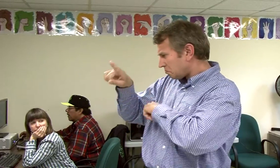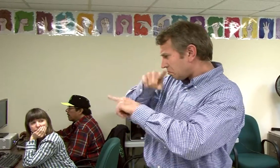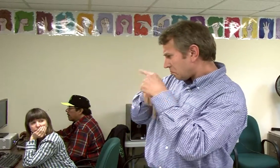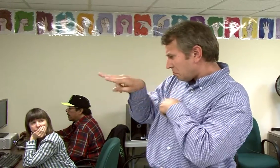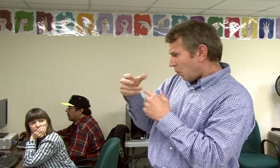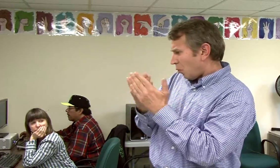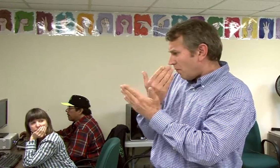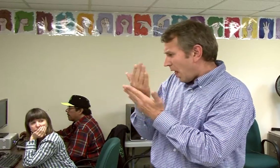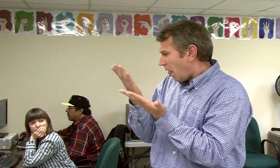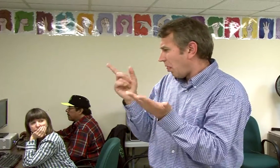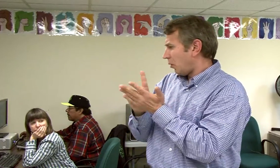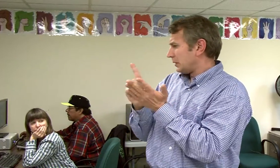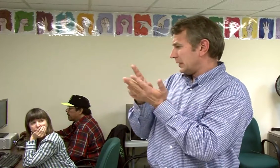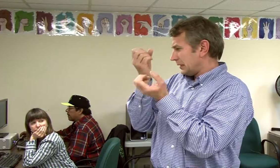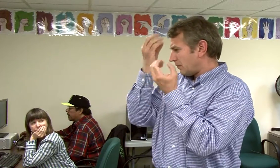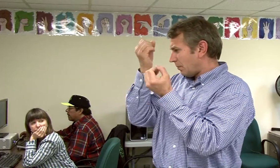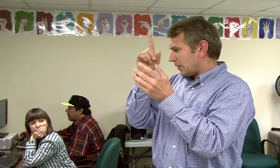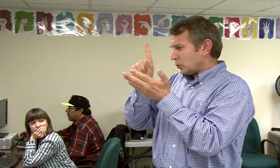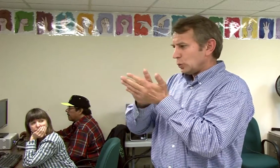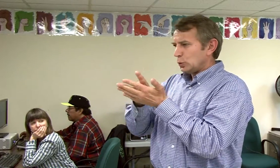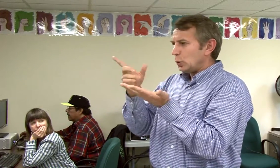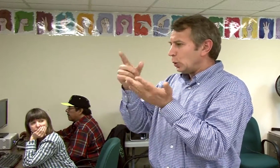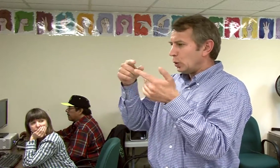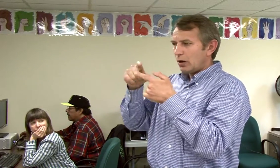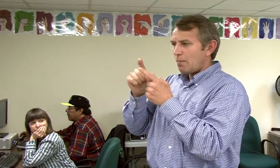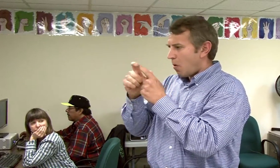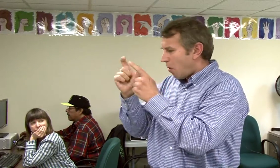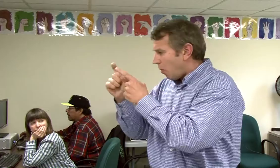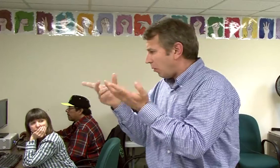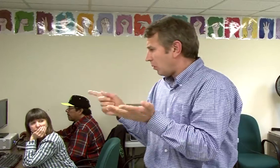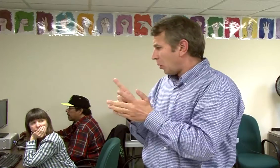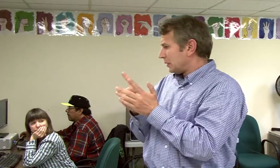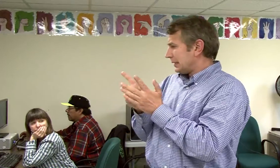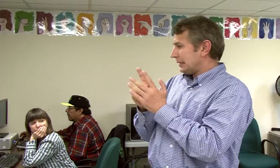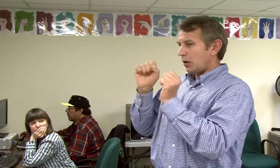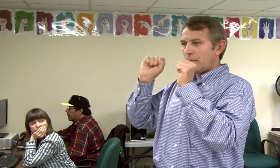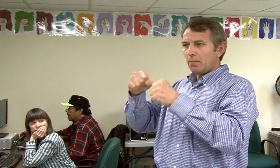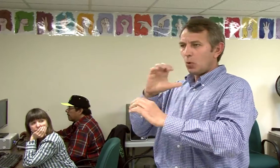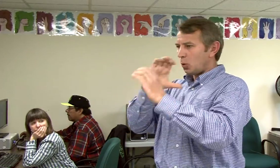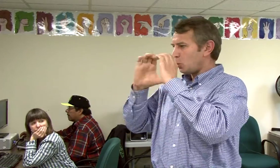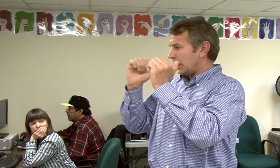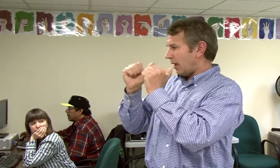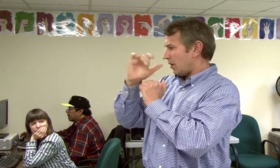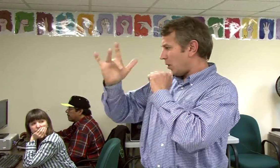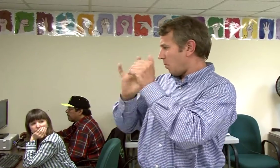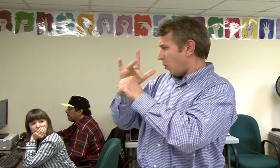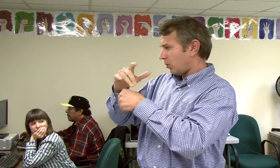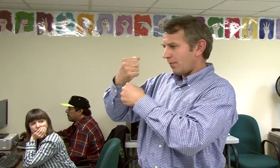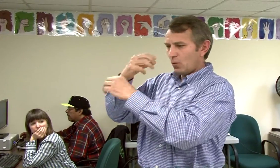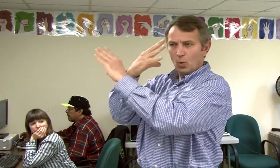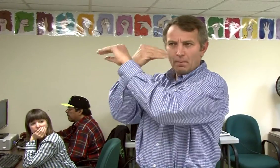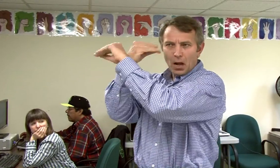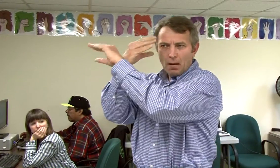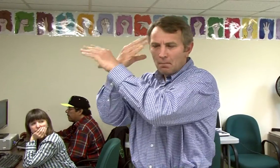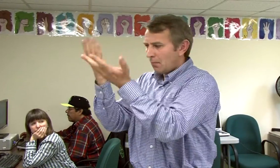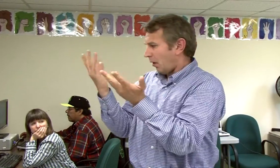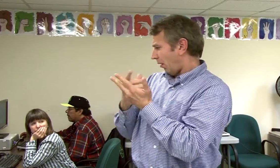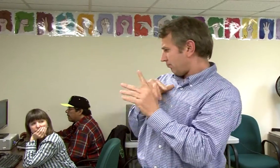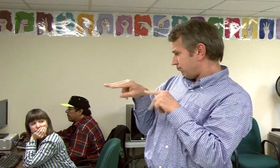des reportages et des nouvelles en langue des signes, de s'instruire en consultant un dictionnaire de la langue des signes pour connaître la signification d'un